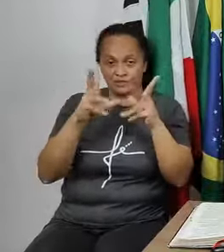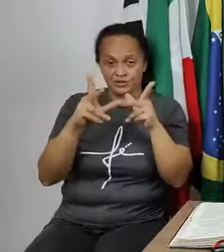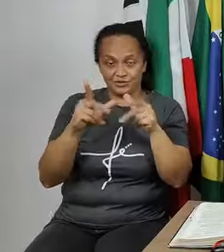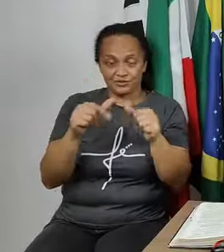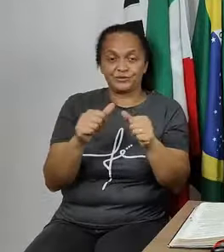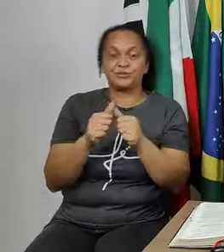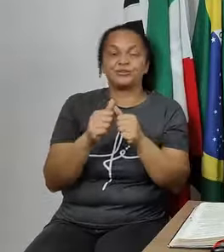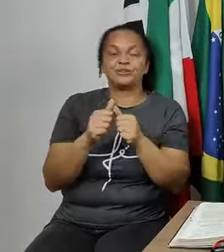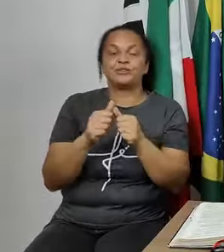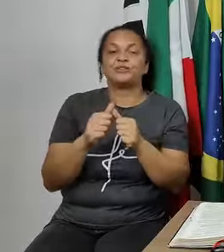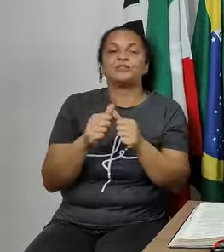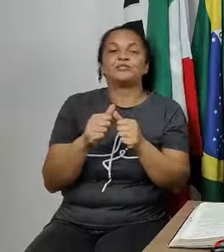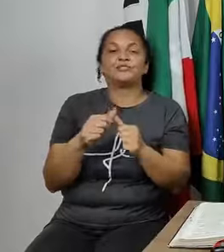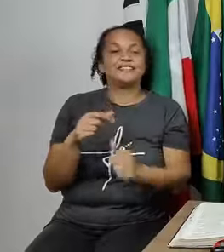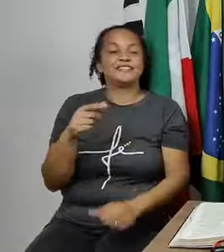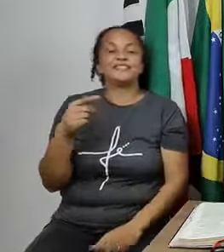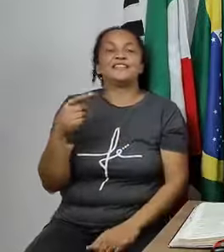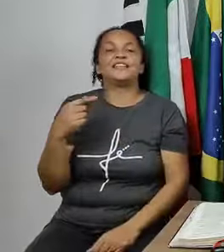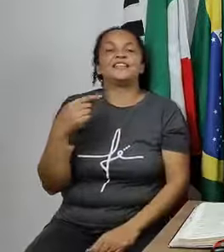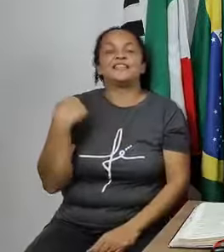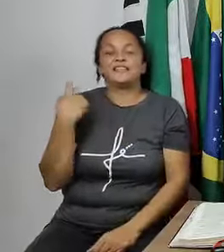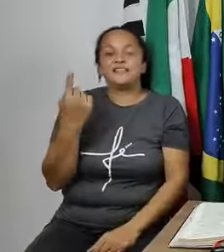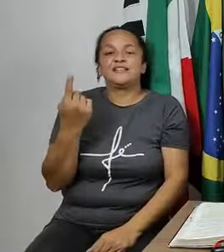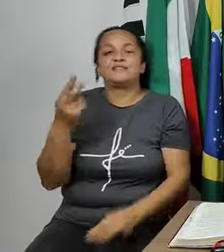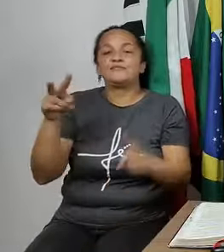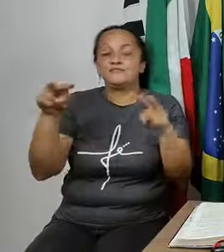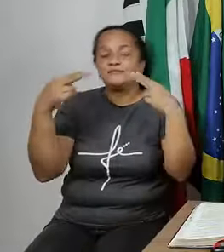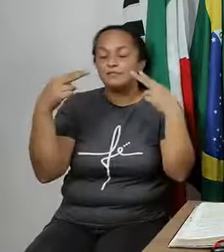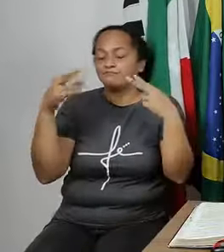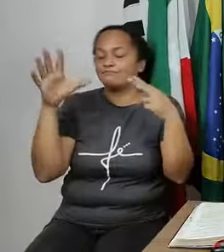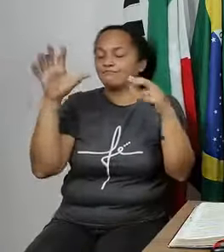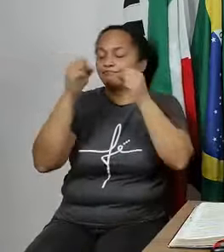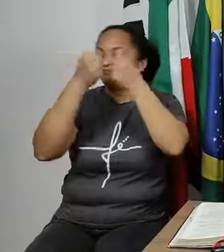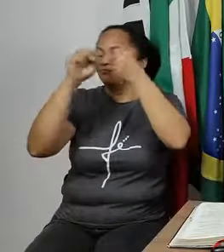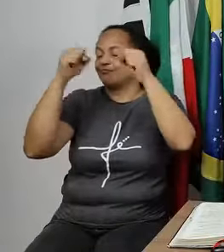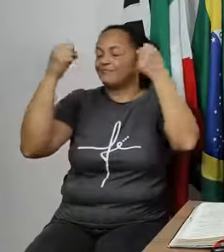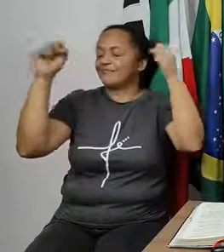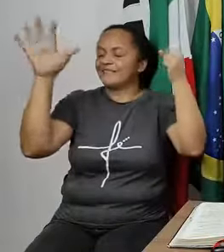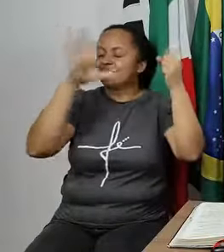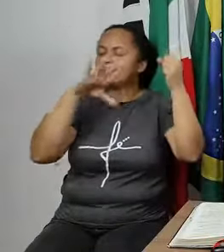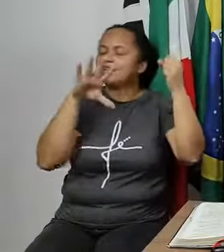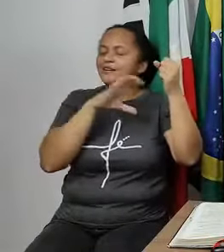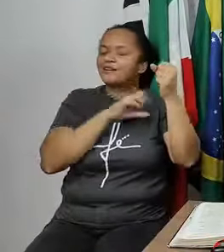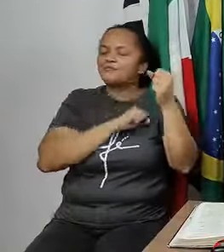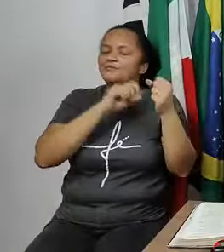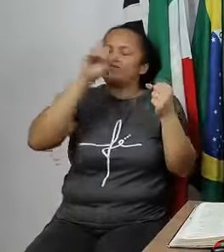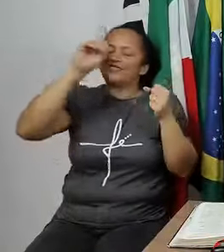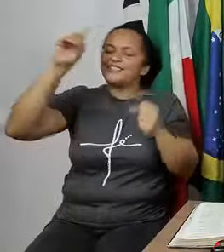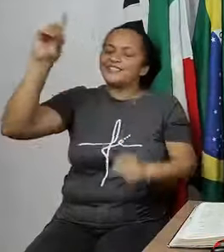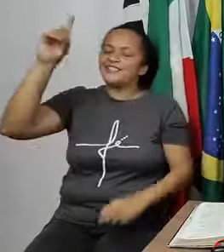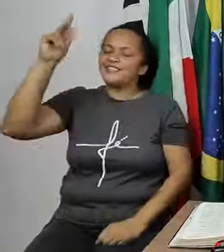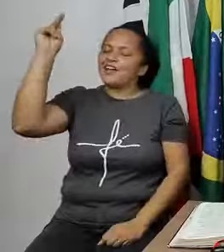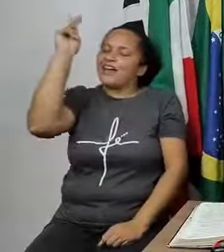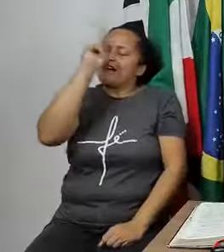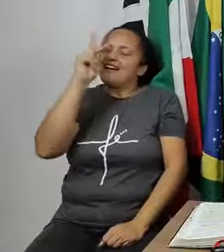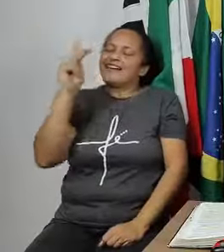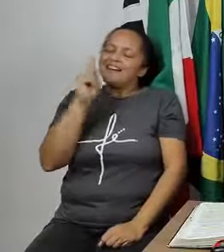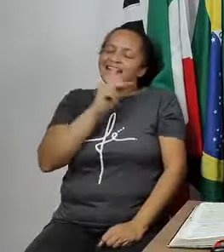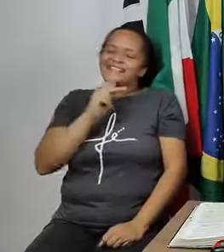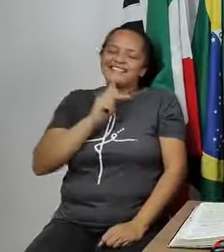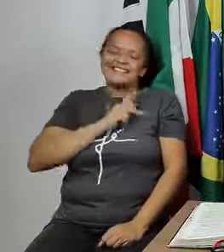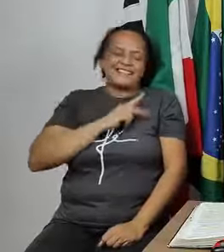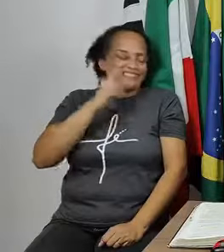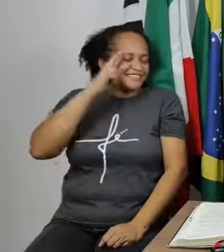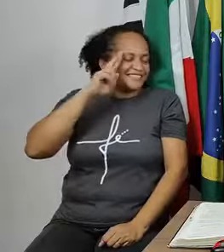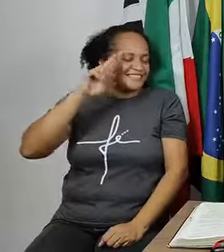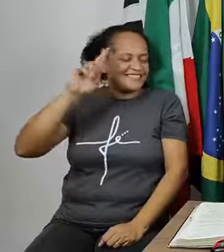assistindo. Que o grande amor de Deus, o Pai, que a paz do nosso Senhor e a graça